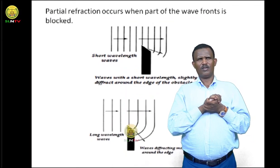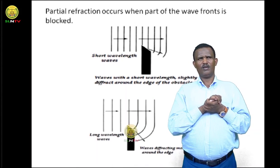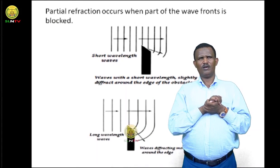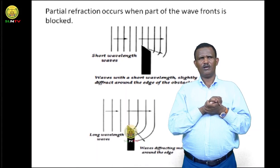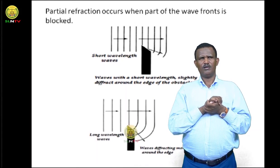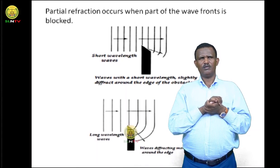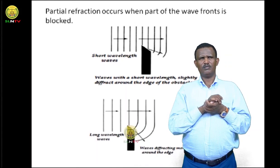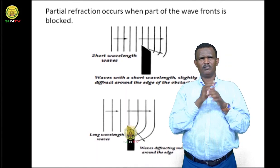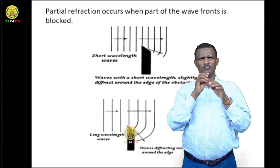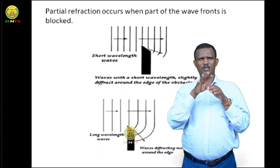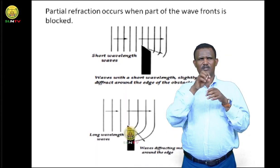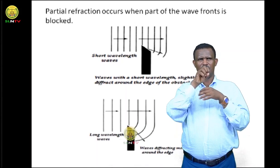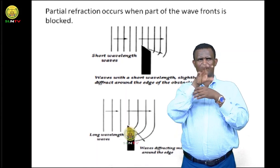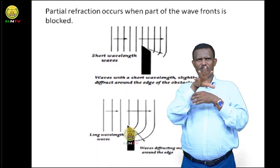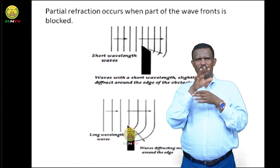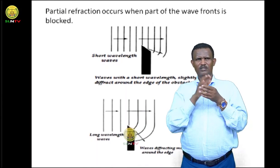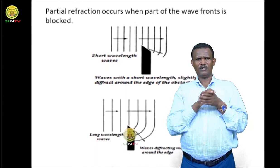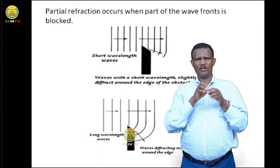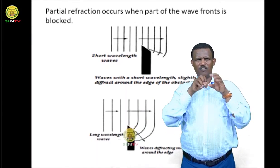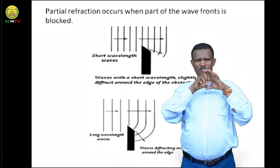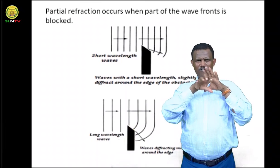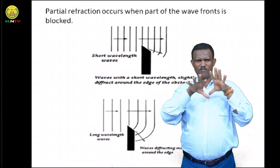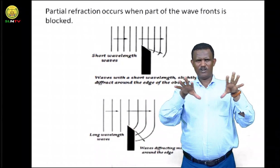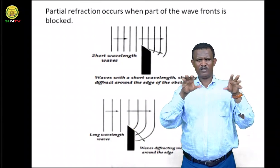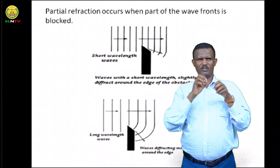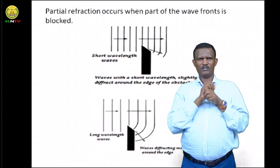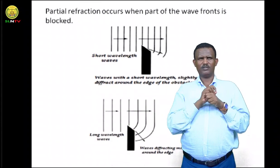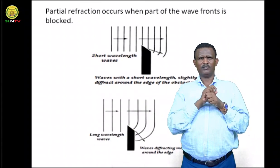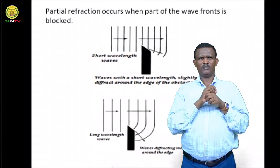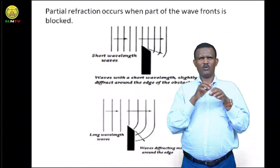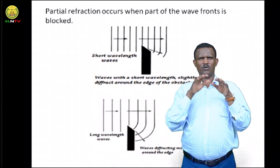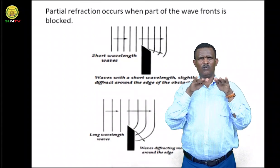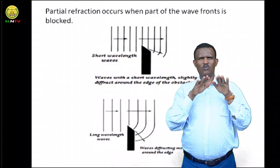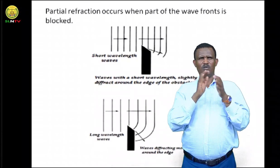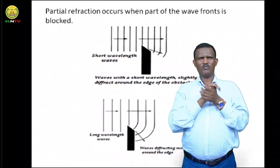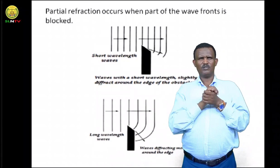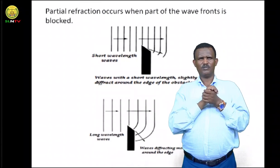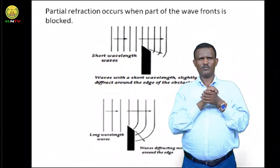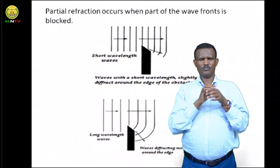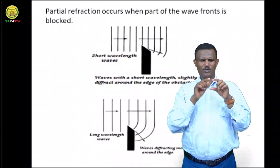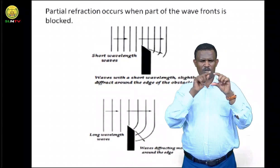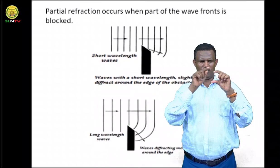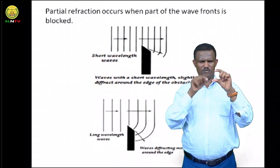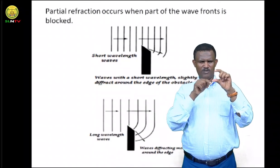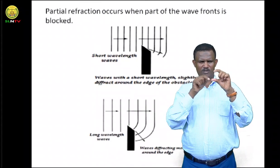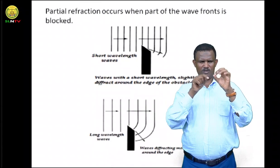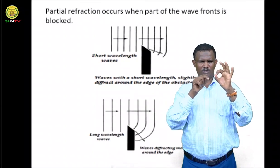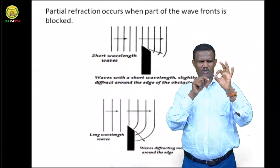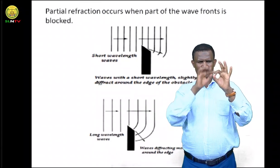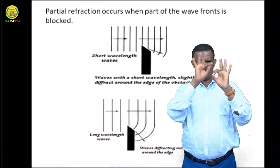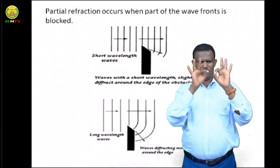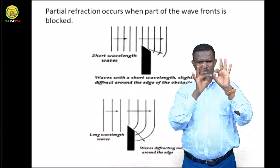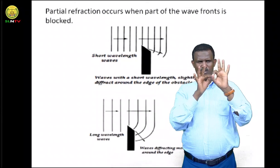dhaca wuxuu dhacaa haddii wave socota ay la kulmaan dhinac xidhan dhinaca kalena bannaan yahay sidaasoo